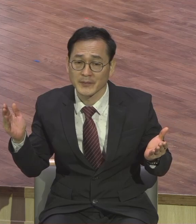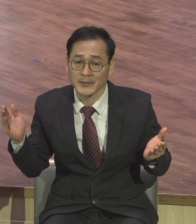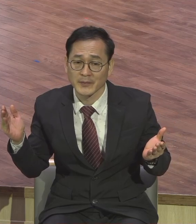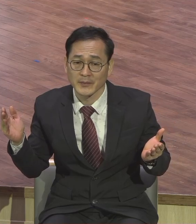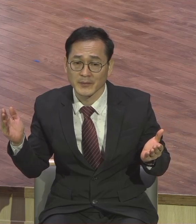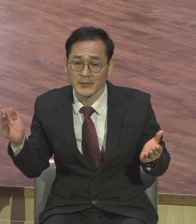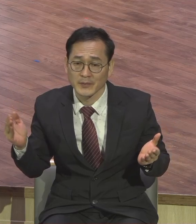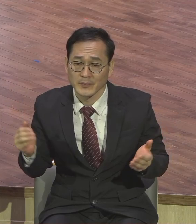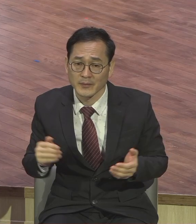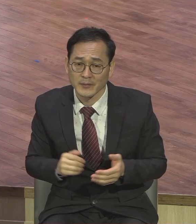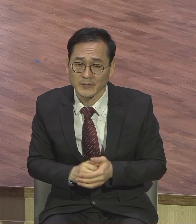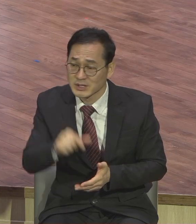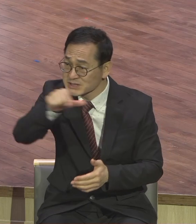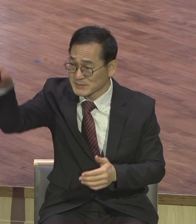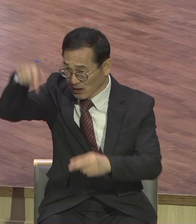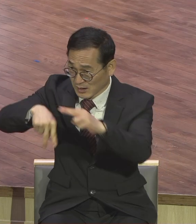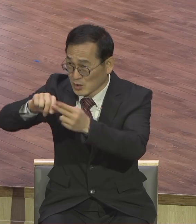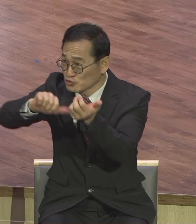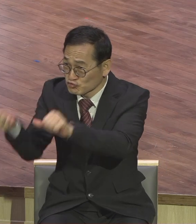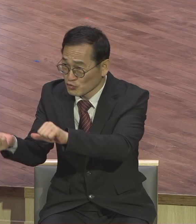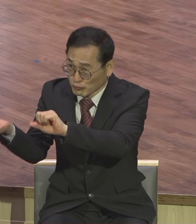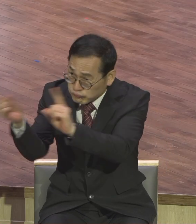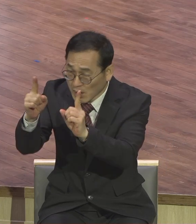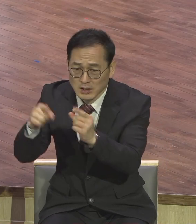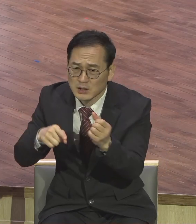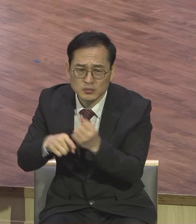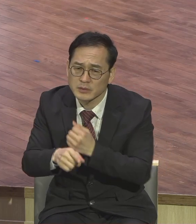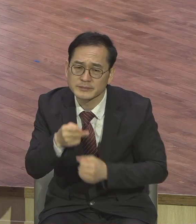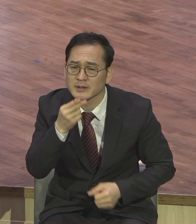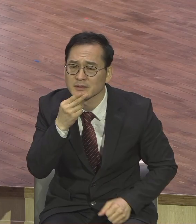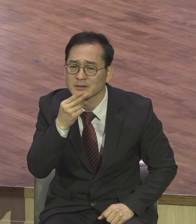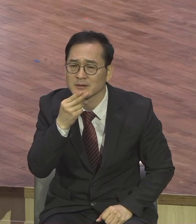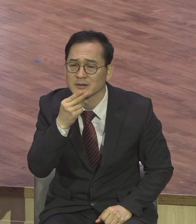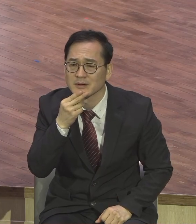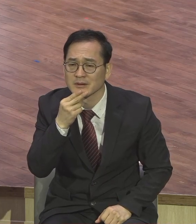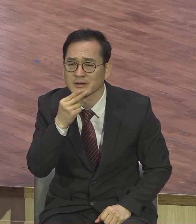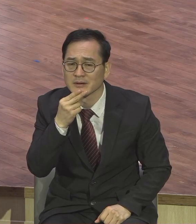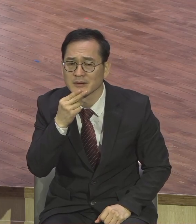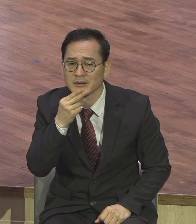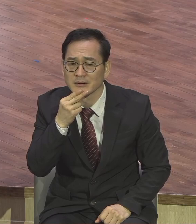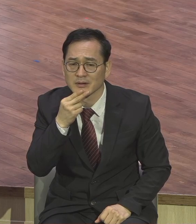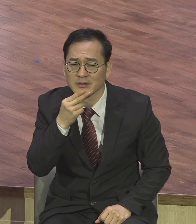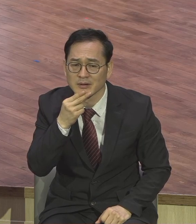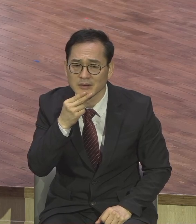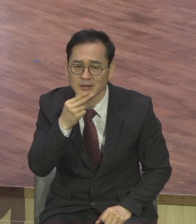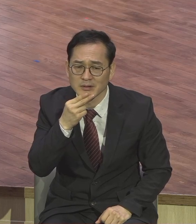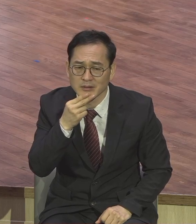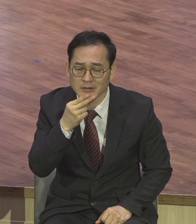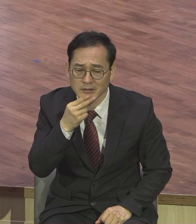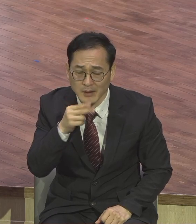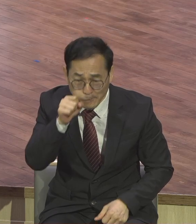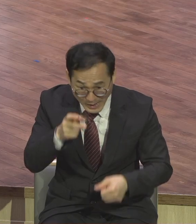왜 오셔야 되냐? 왜 십자가 지고 왜 부활하셔야 되냐? 그 과정을 왜 거쳐야 되냐?